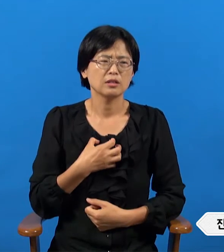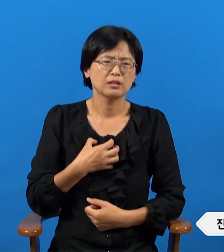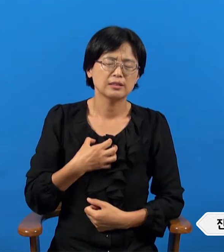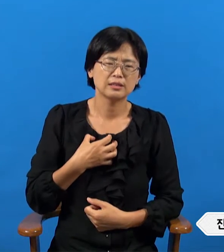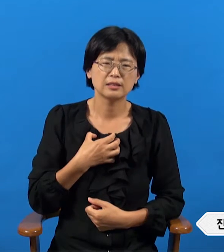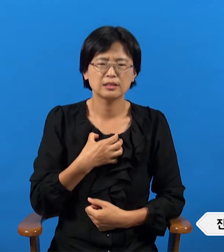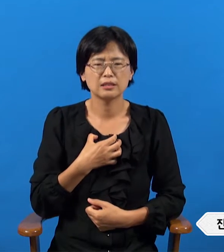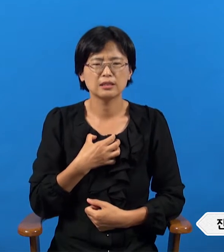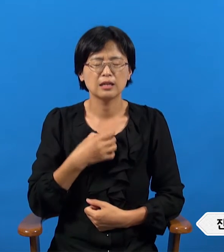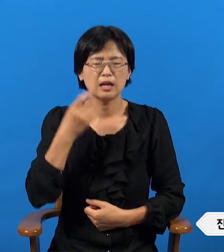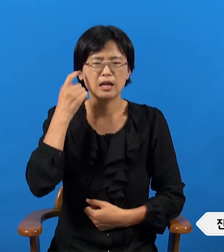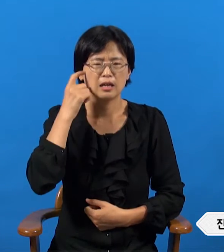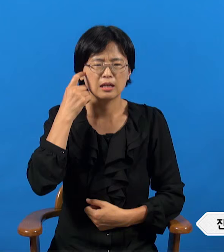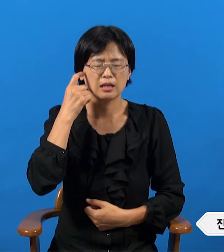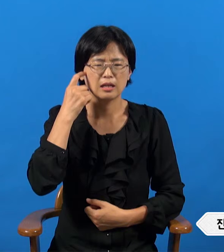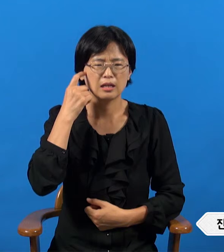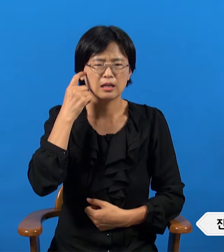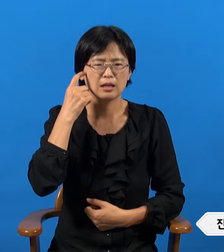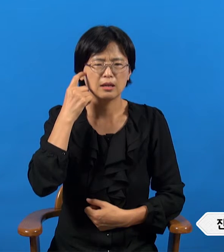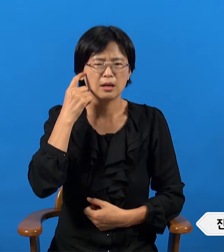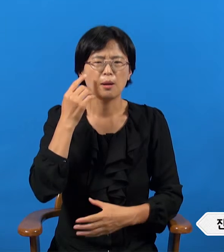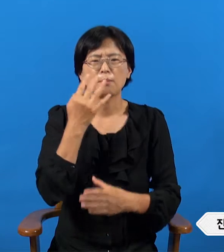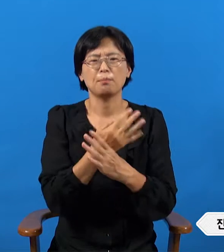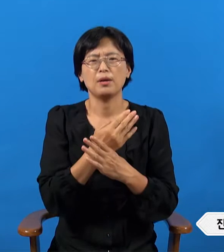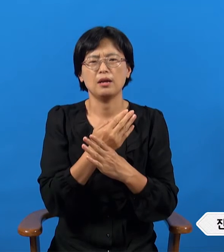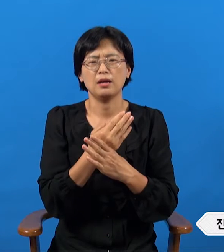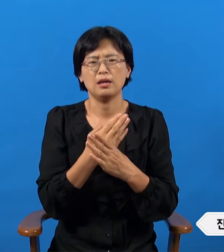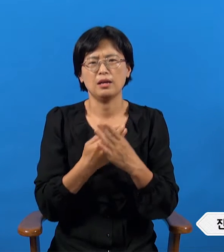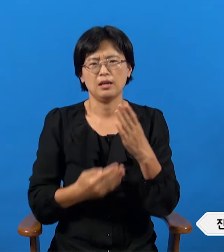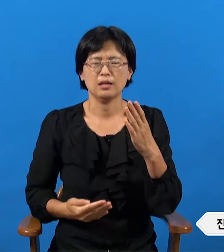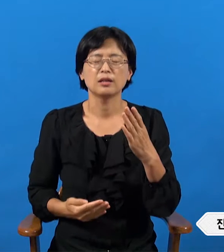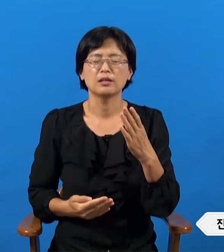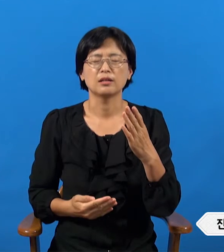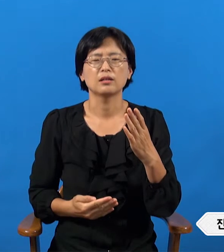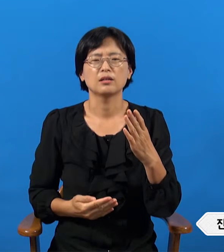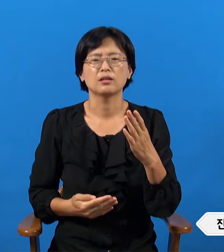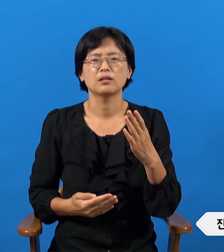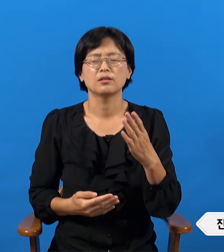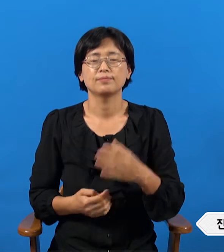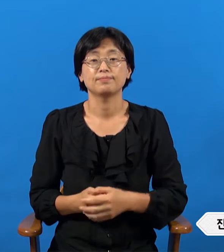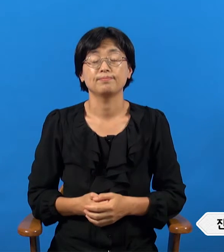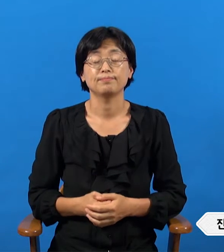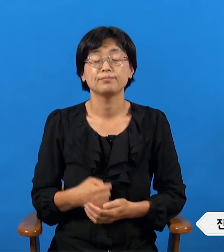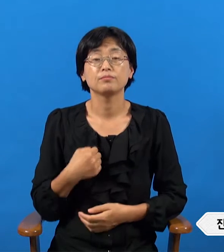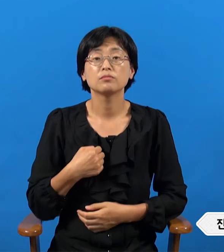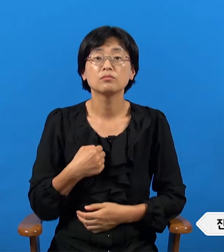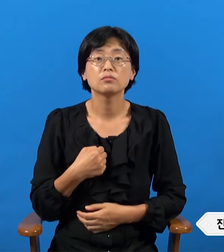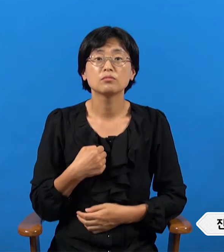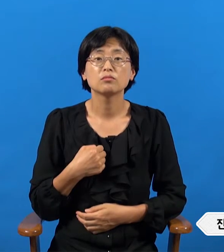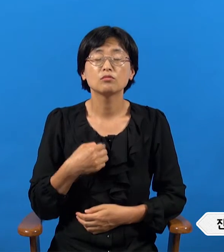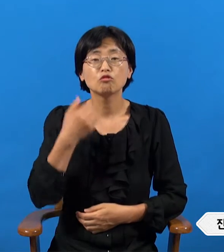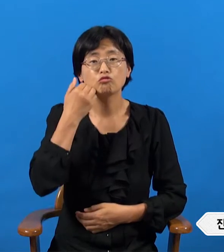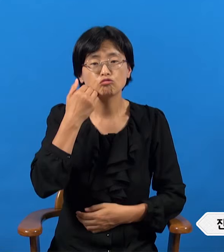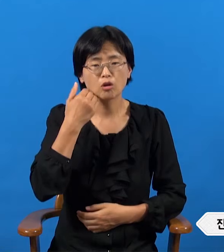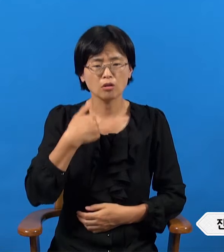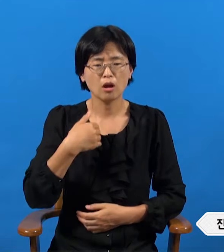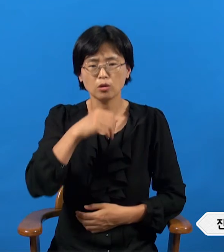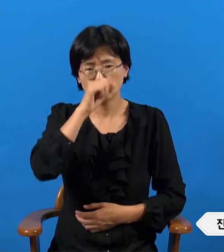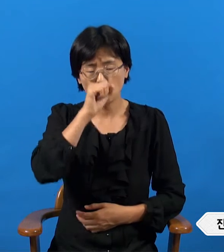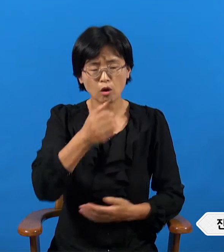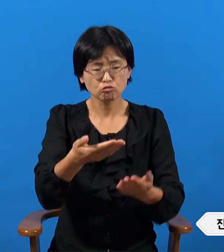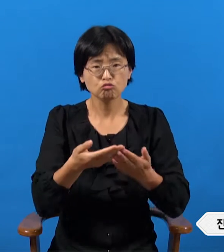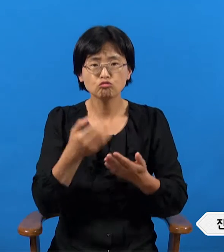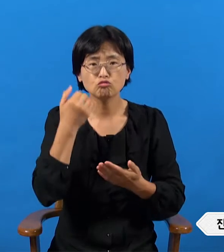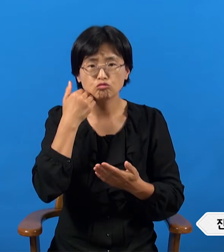그것 때문에 견딜 수 없는 열등감에 우리는 몸소리치게 됩니다. 그런 나를 누가 좋아할